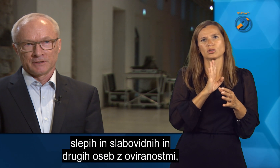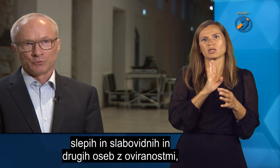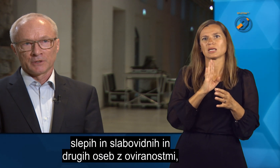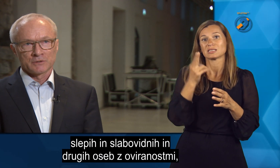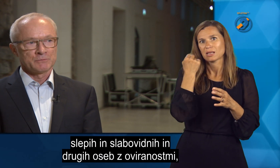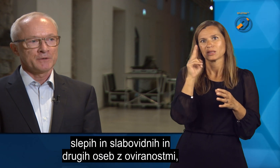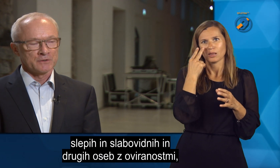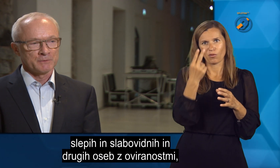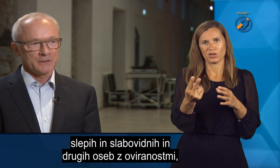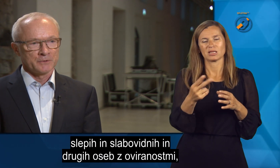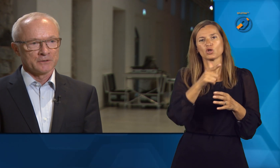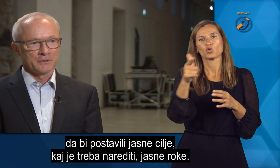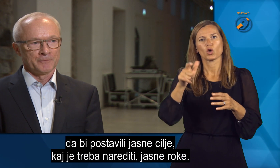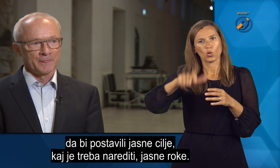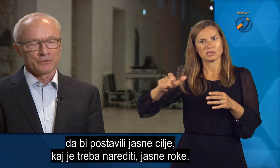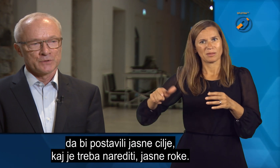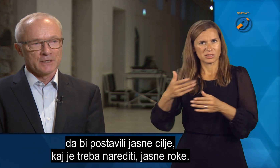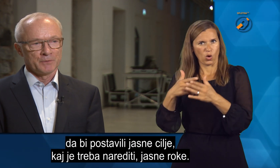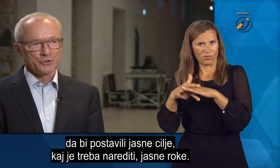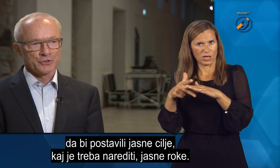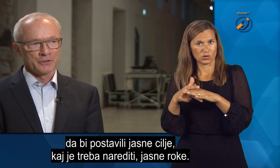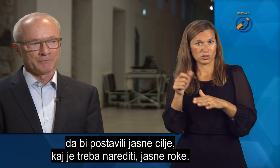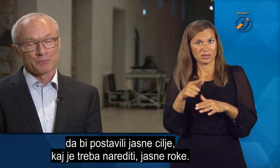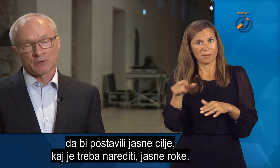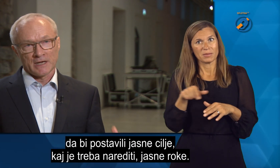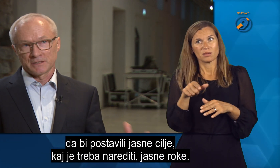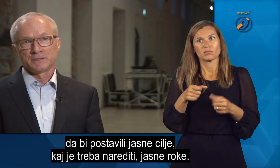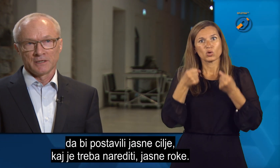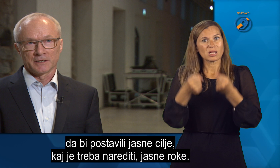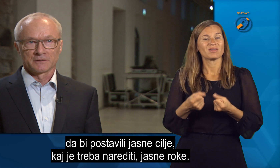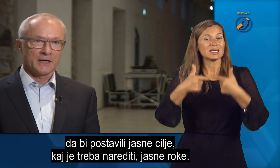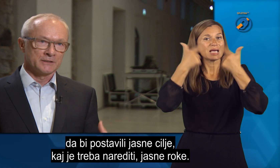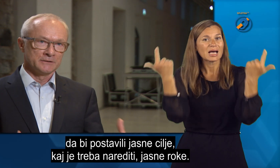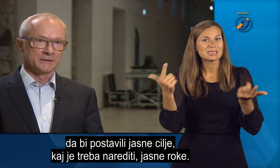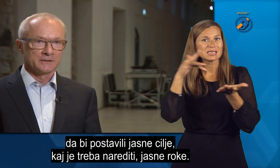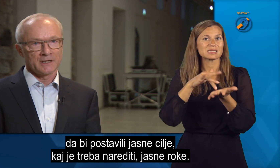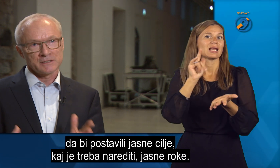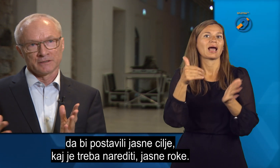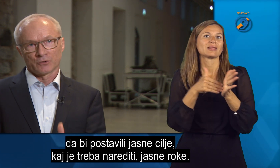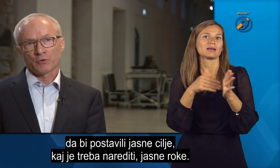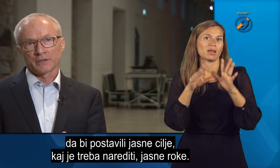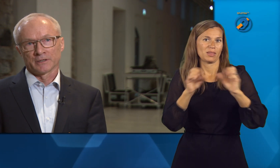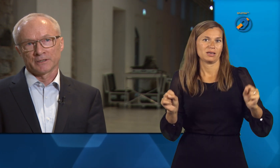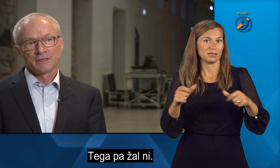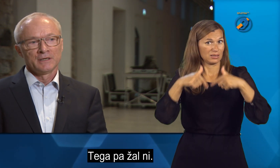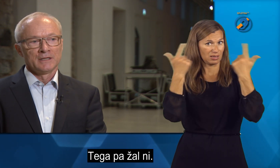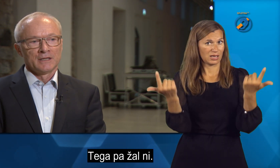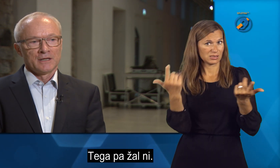slabovidnih in drugih oseb z oviranostmi, da bi dosegli pač, da bi postavili jasne cilje, kaj je treba narediti, jasne